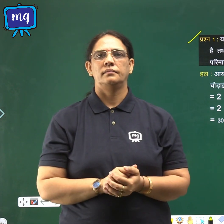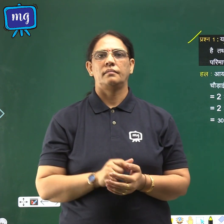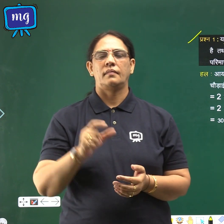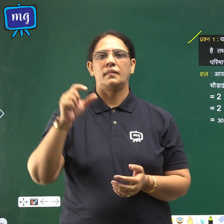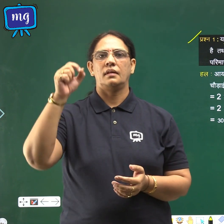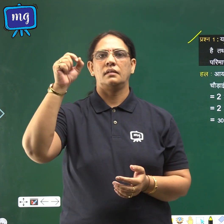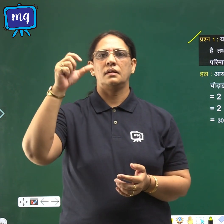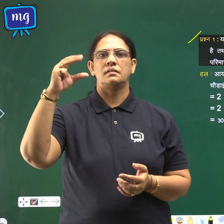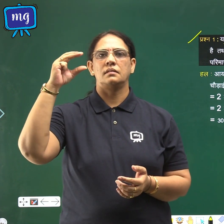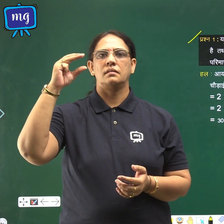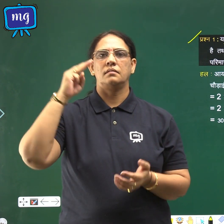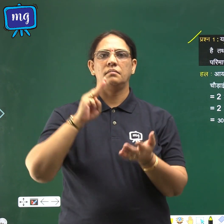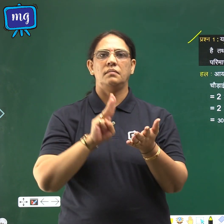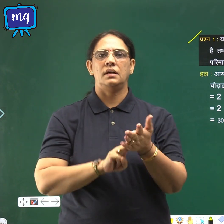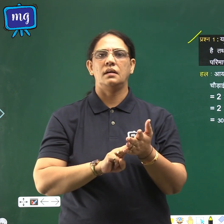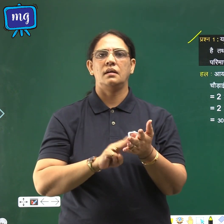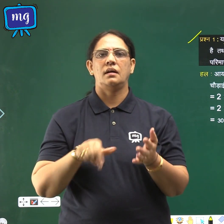10 मीटर है